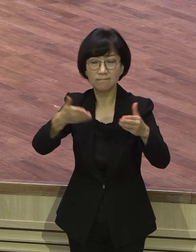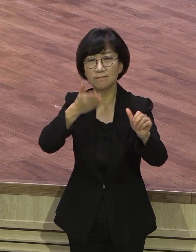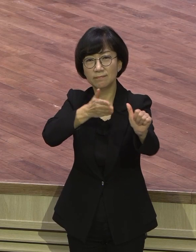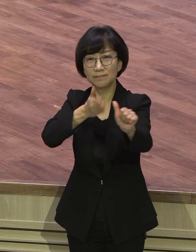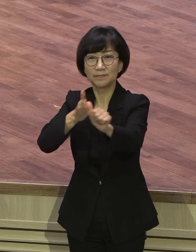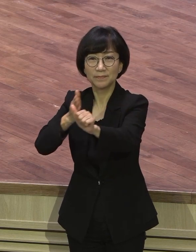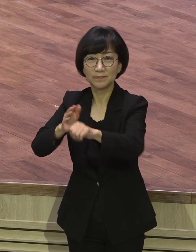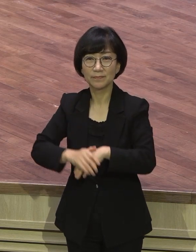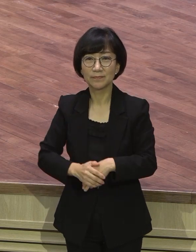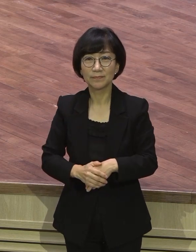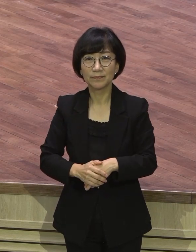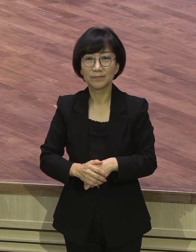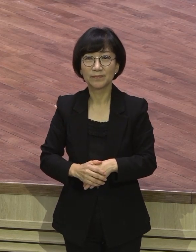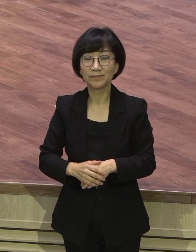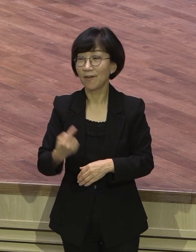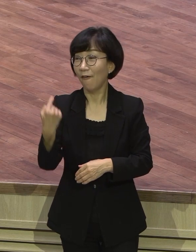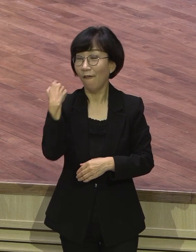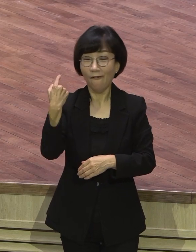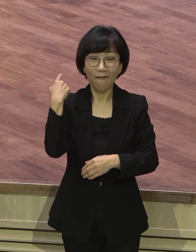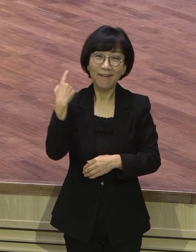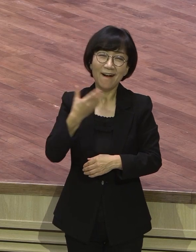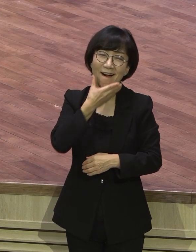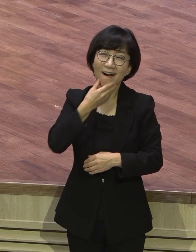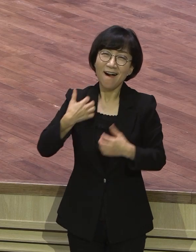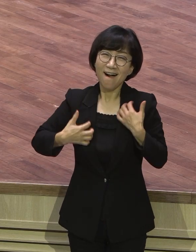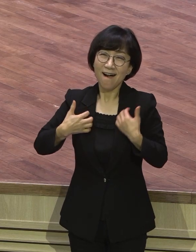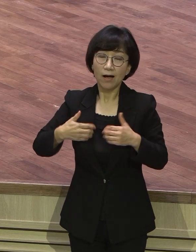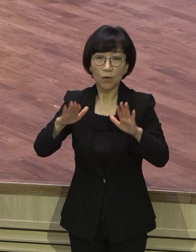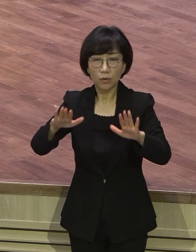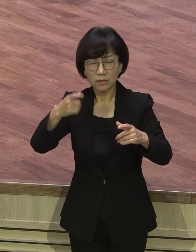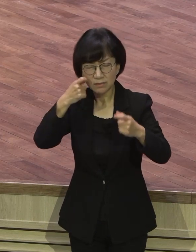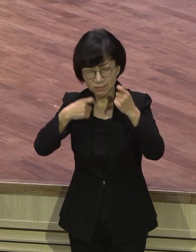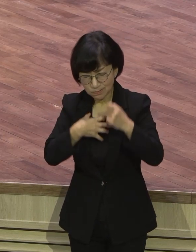어제는 행복했던 오늘은 슬픕니까?